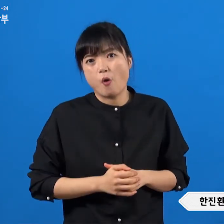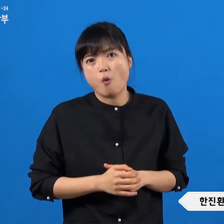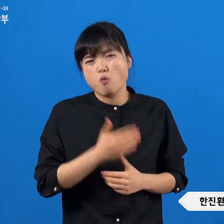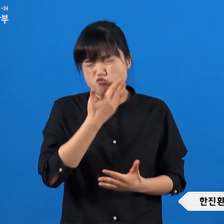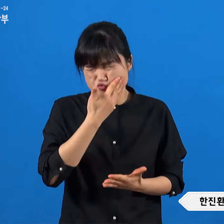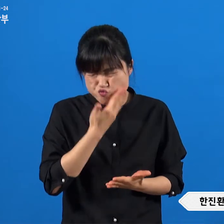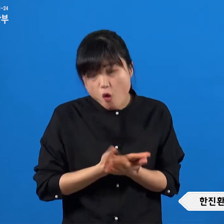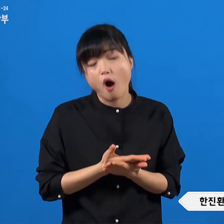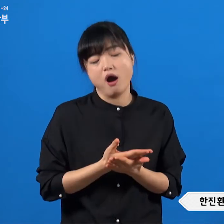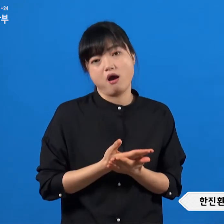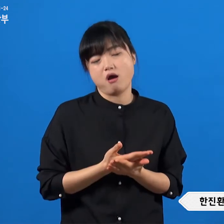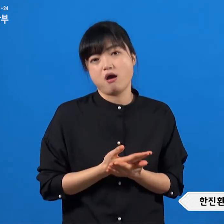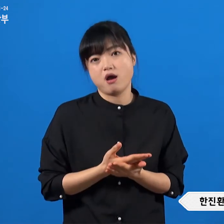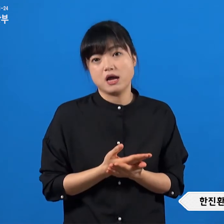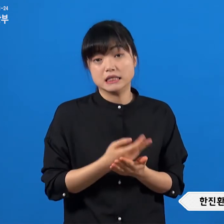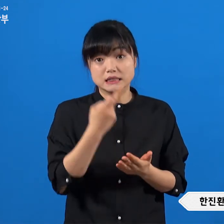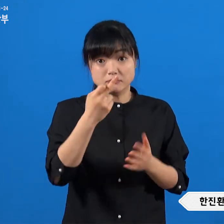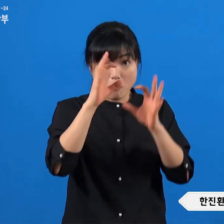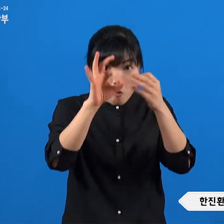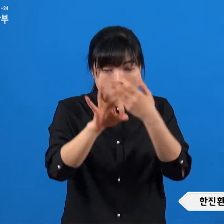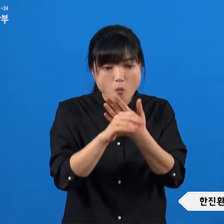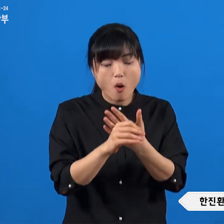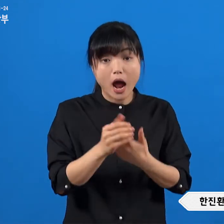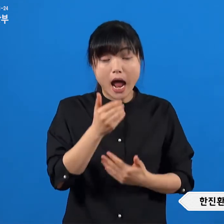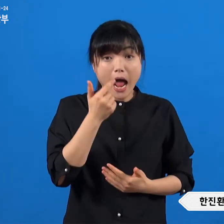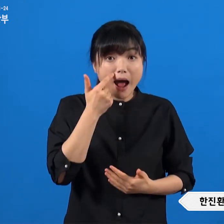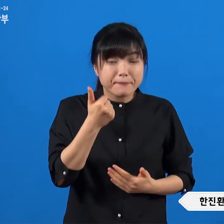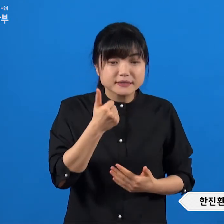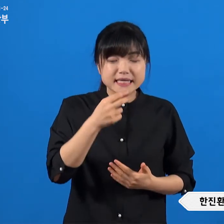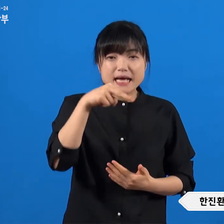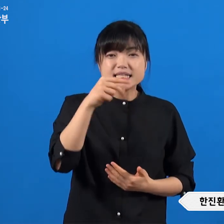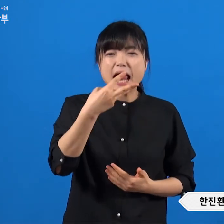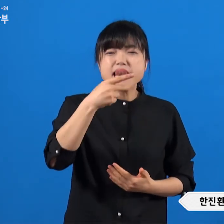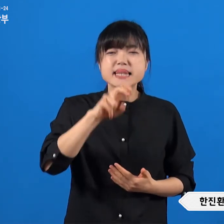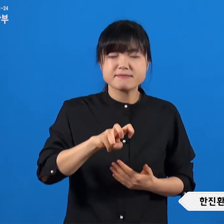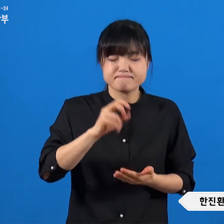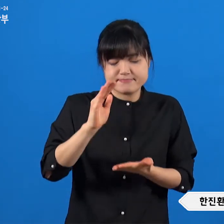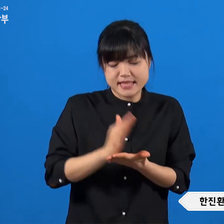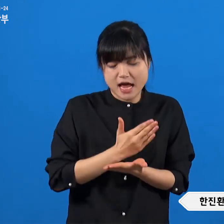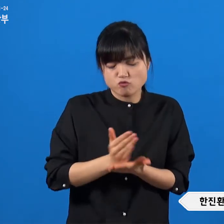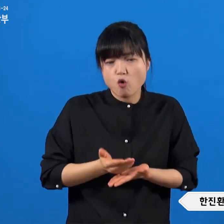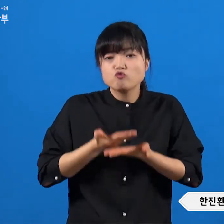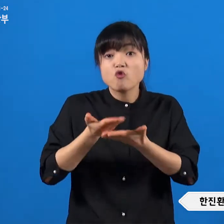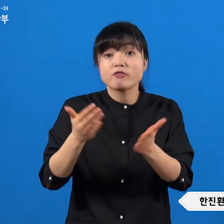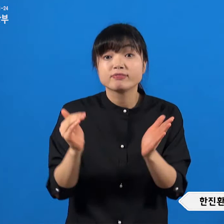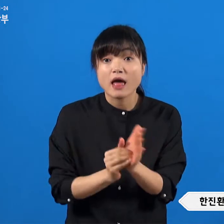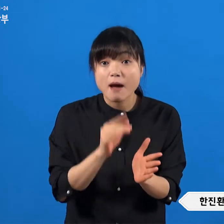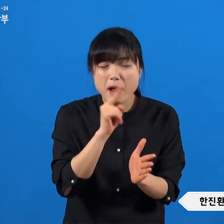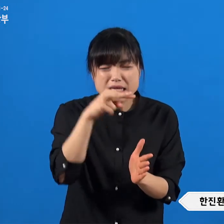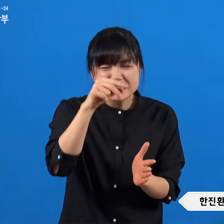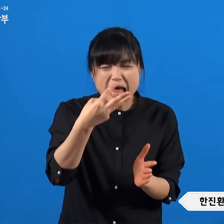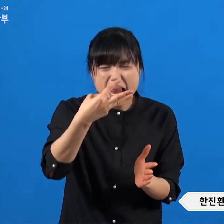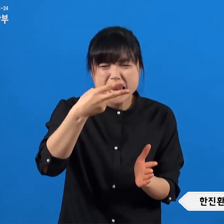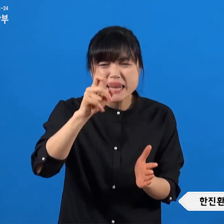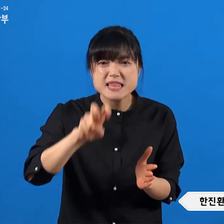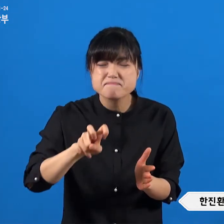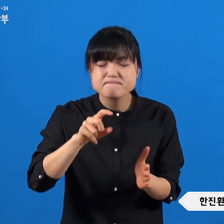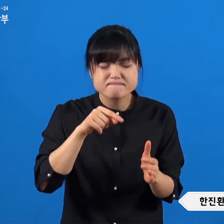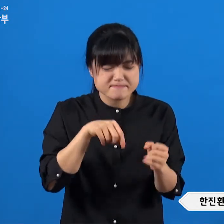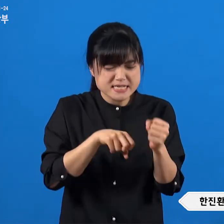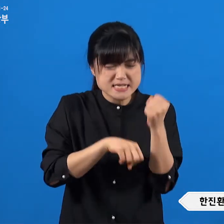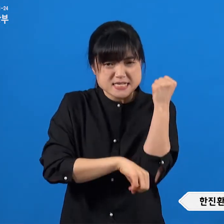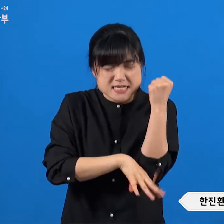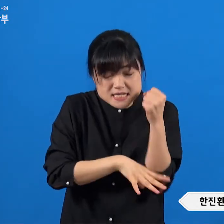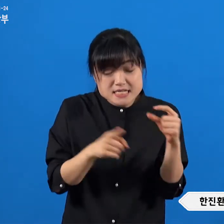12절에 보면 아버지가 살림을 나누어 주었다 하는데, 이 살림이라는 단어